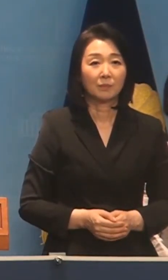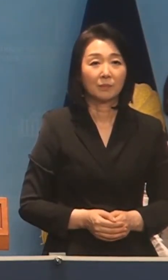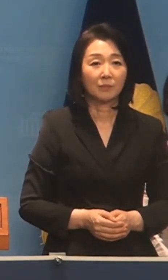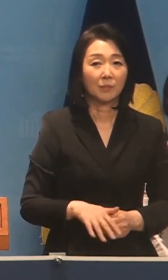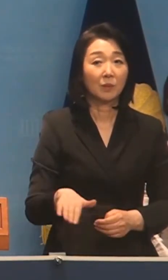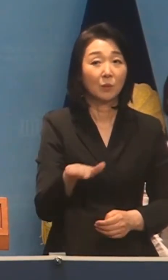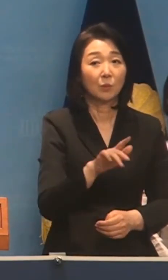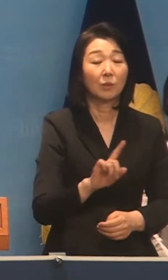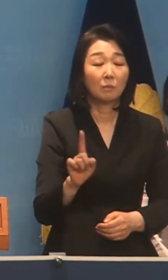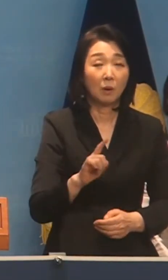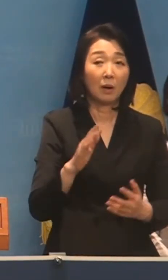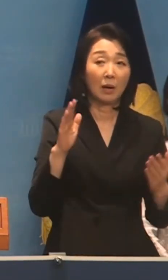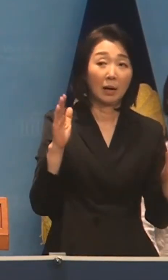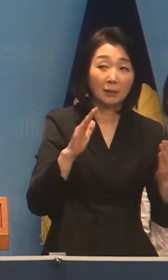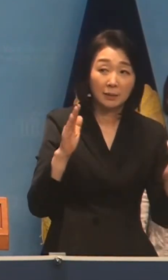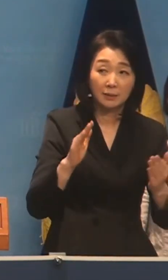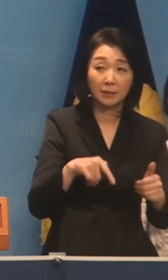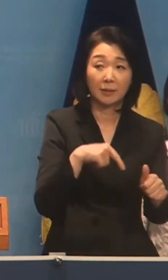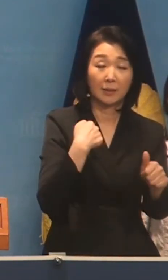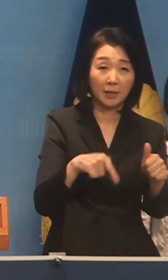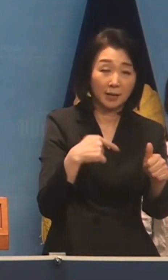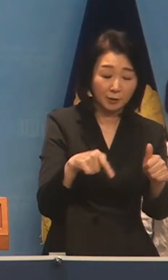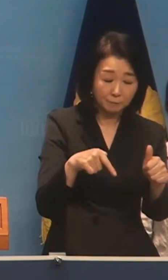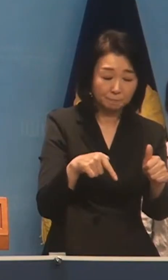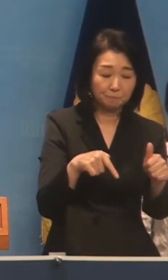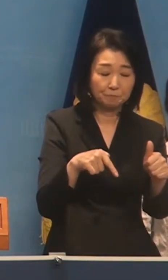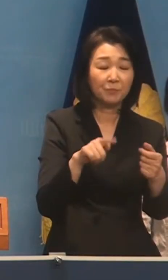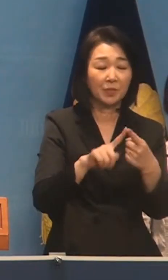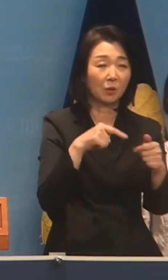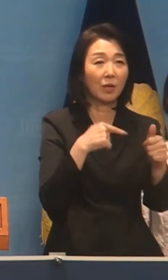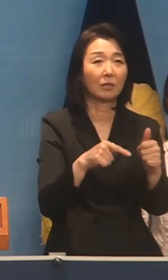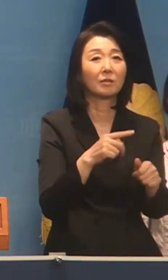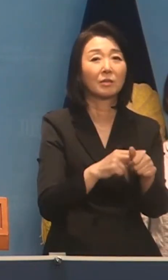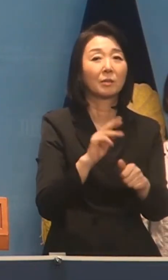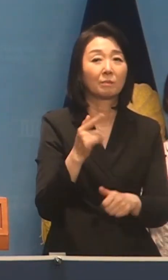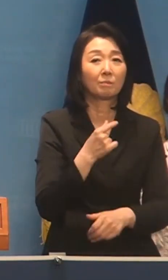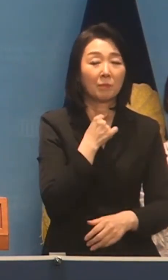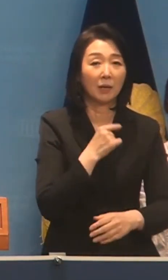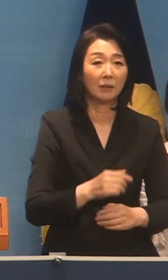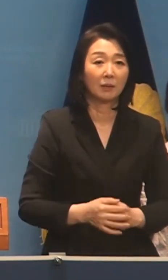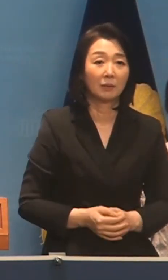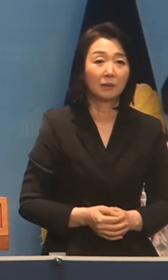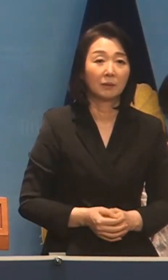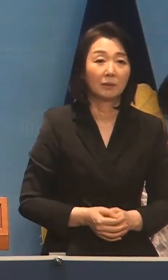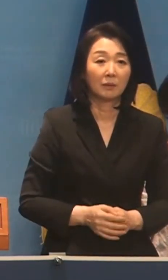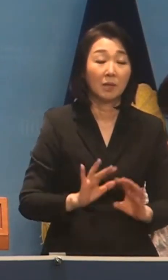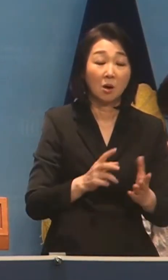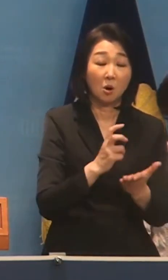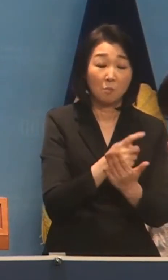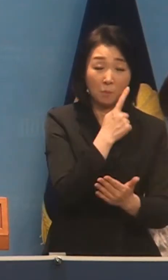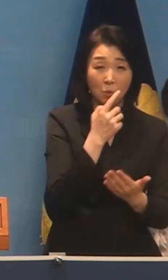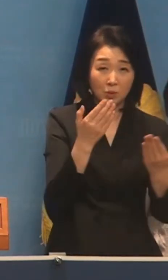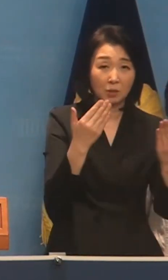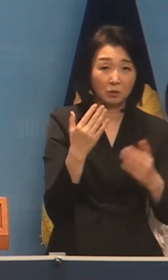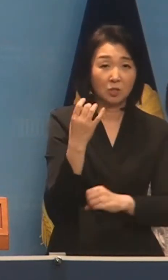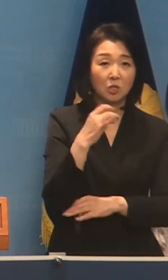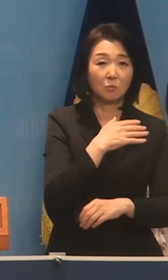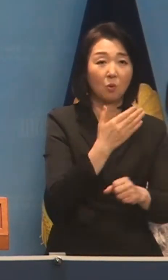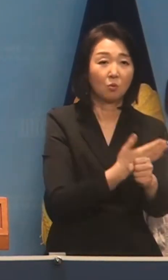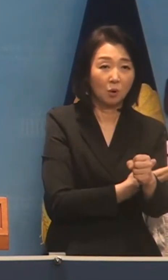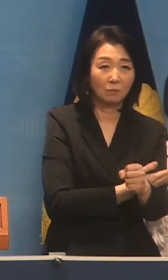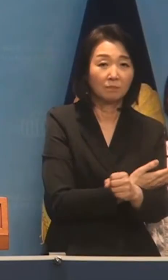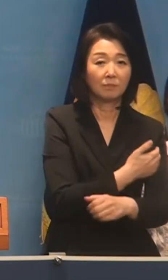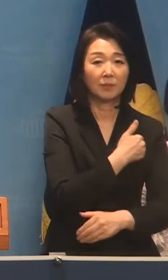무엇보다 우리는 학생들에게 가르칠 것을 가르치는 선생님이 되고 싶습니다. 헌법이 보장하는 기본권을